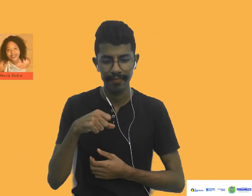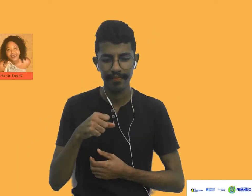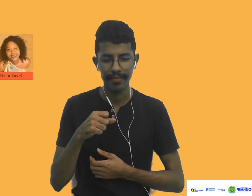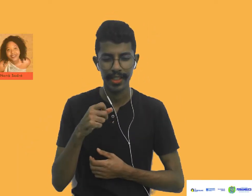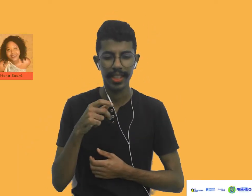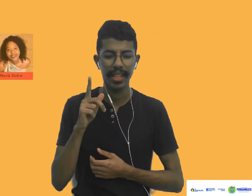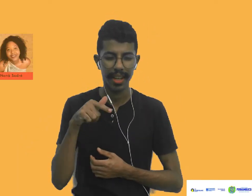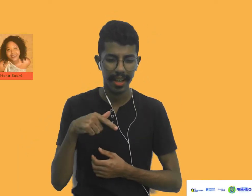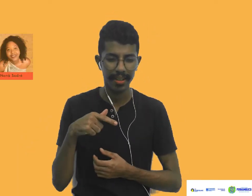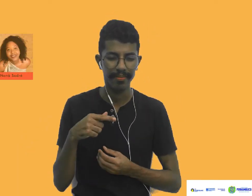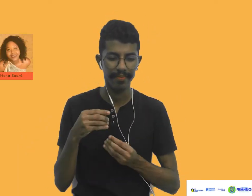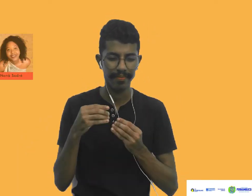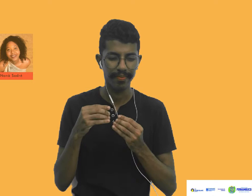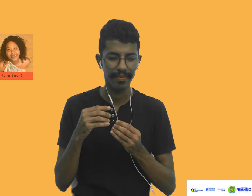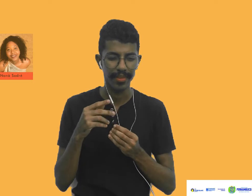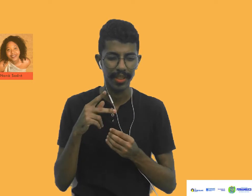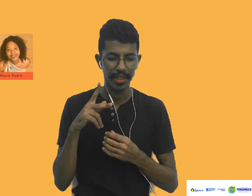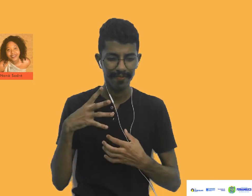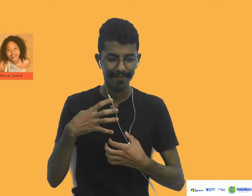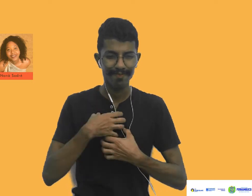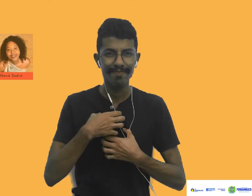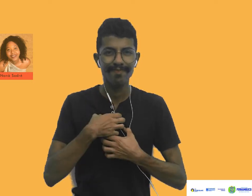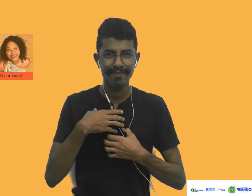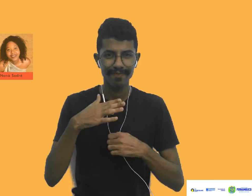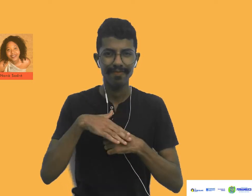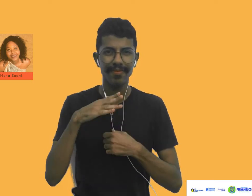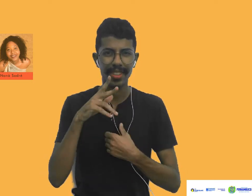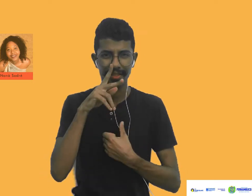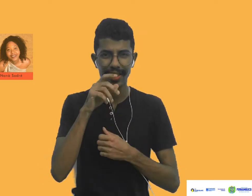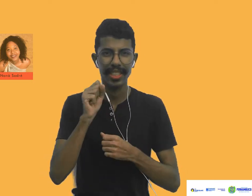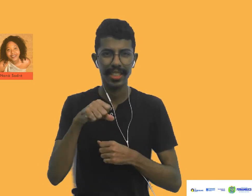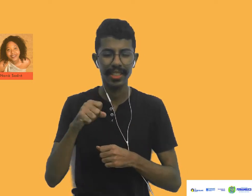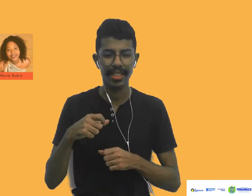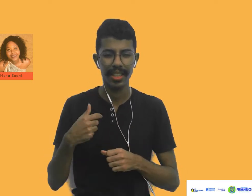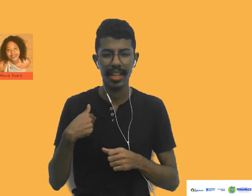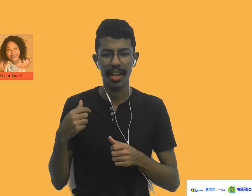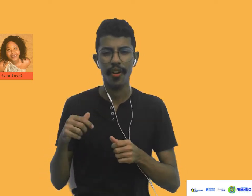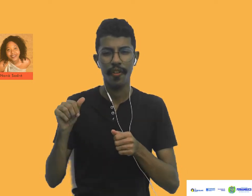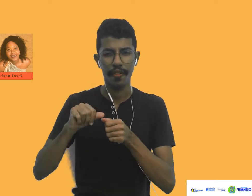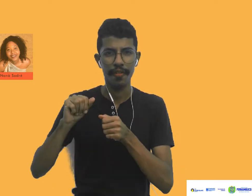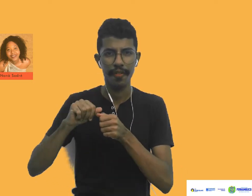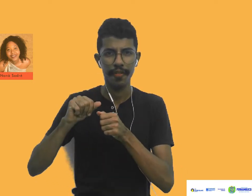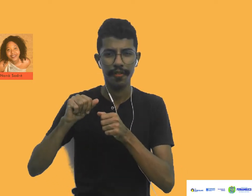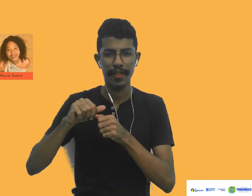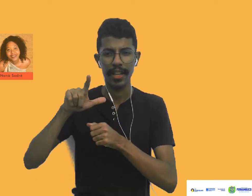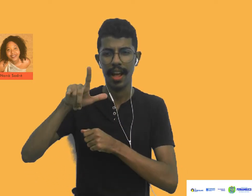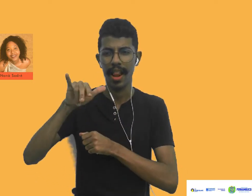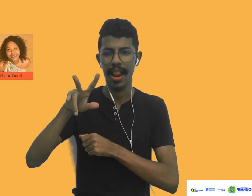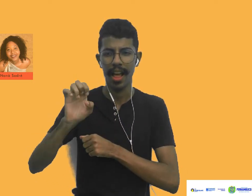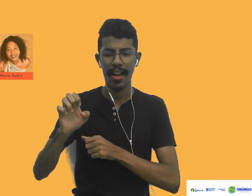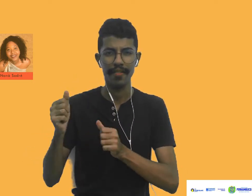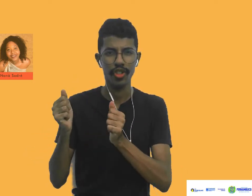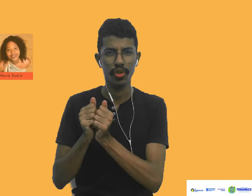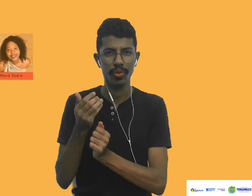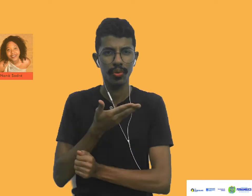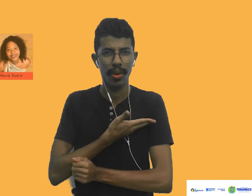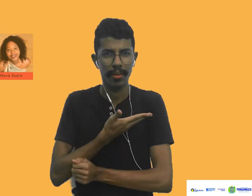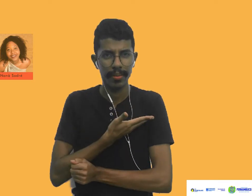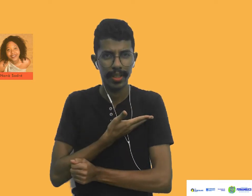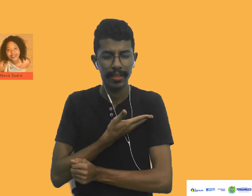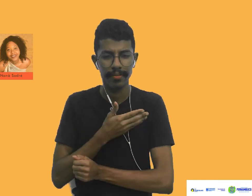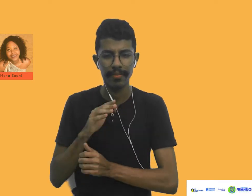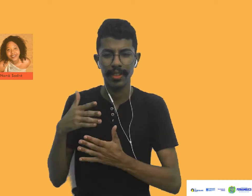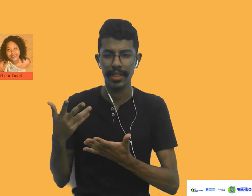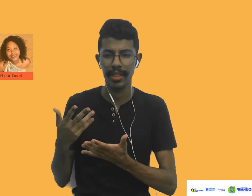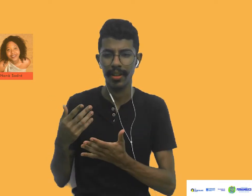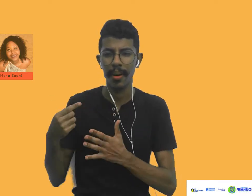Intensificou, sim. Eu fiz uma live com a Anisa Gé, Fernanda Júlia, Grupo Nata, e essa pergunta também